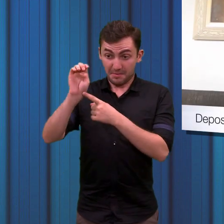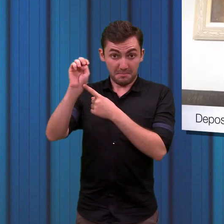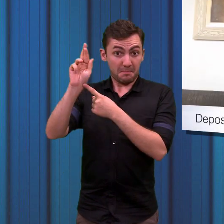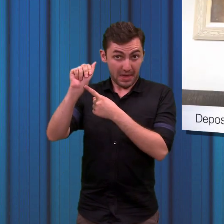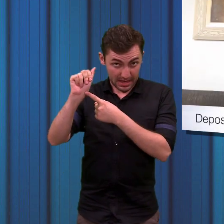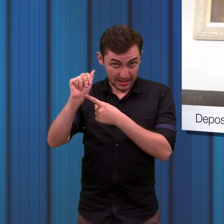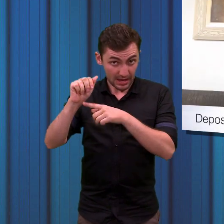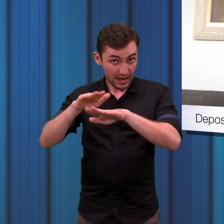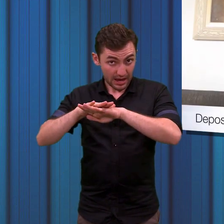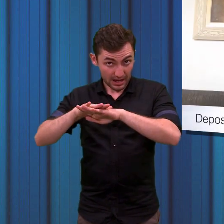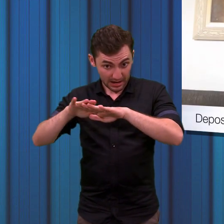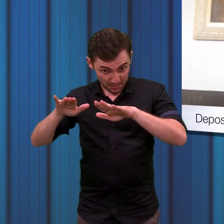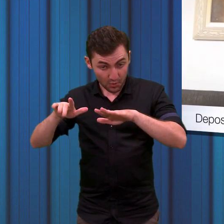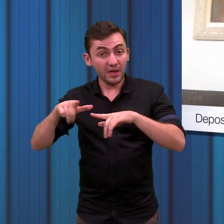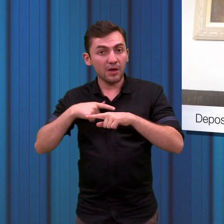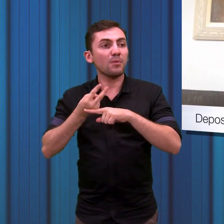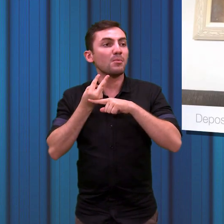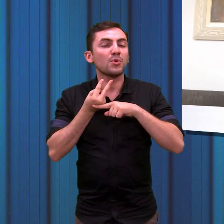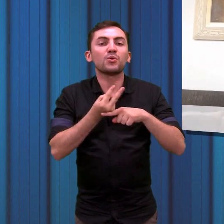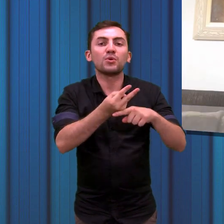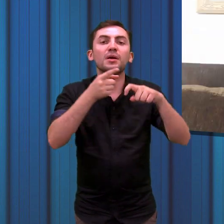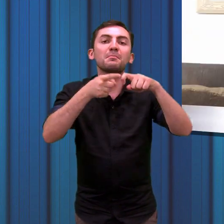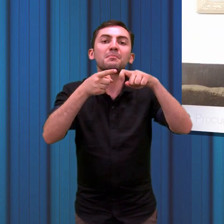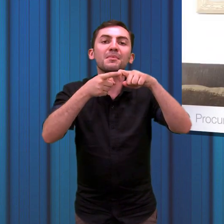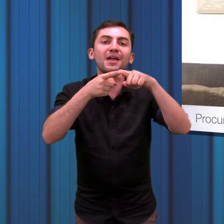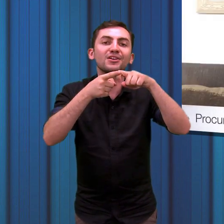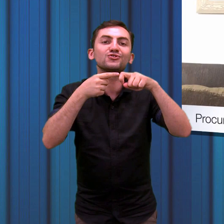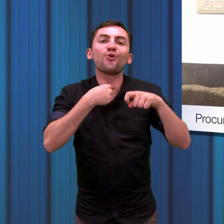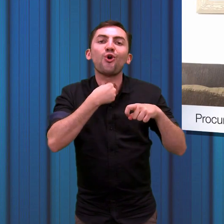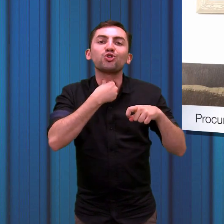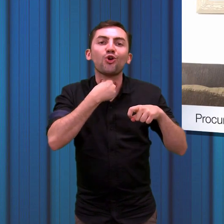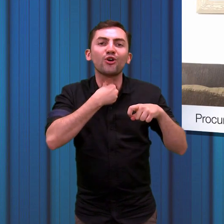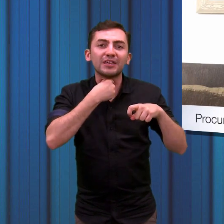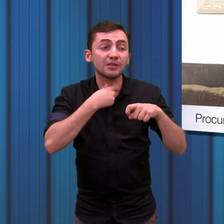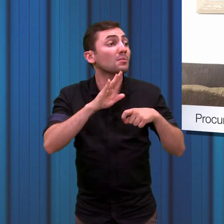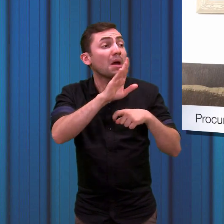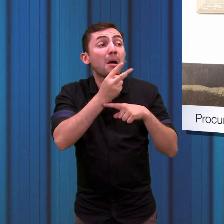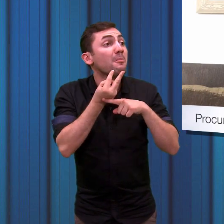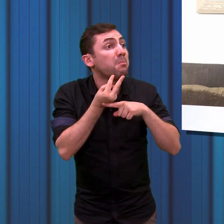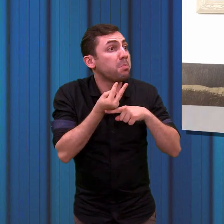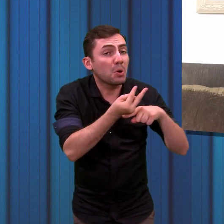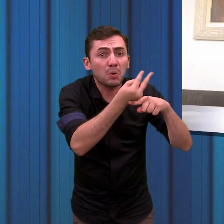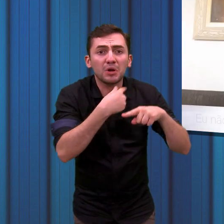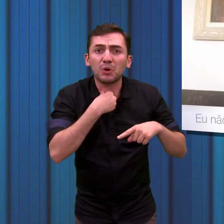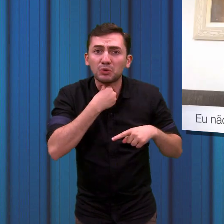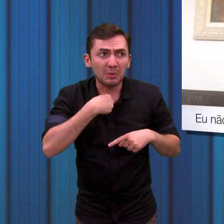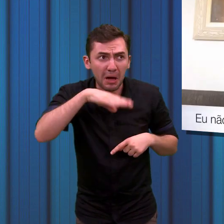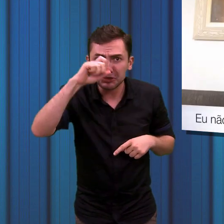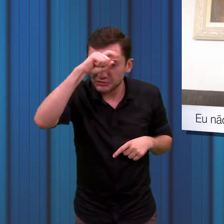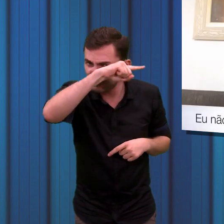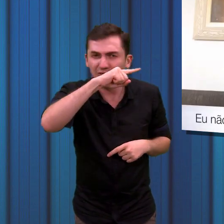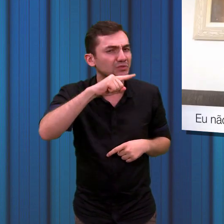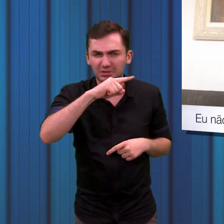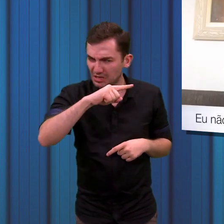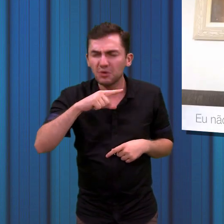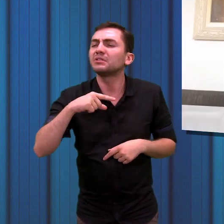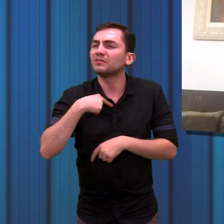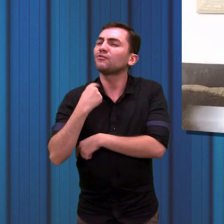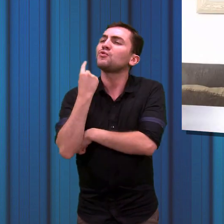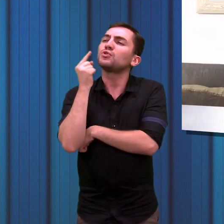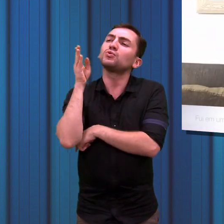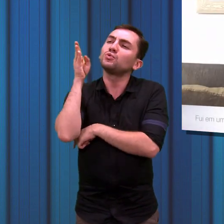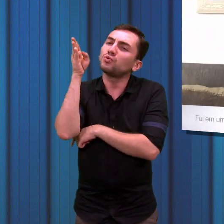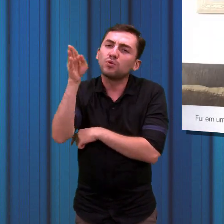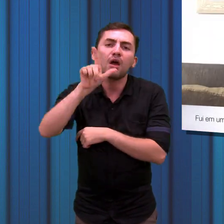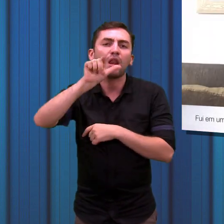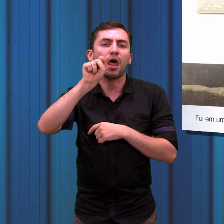Depois do Bera, a busca foi pelo otorrino. Curar o otorrino não foi a parte mais difícil. Eu não passei por muitos profissionais, não.